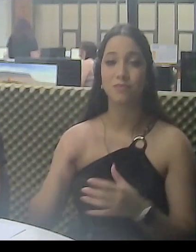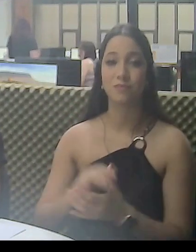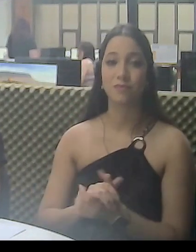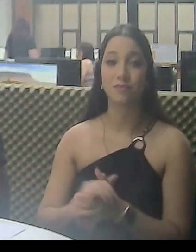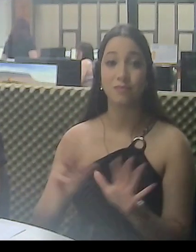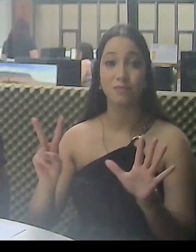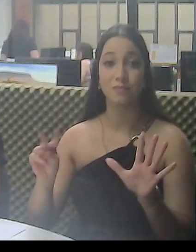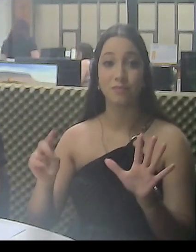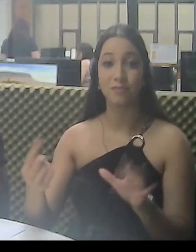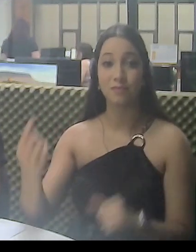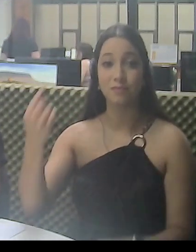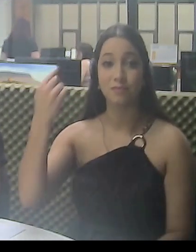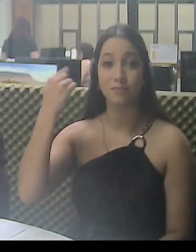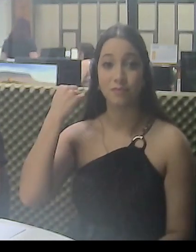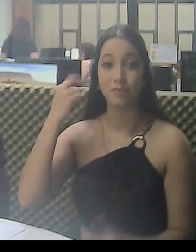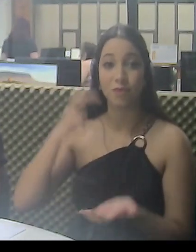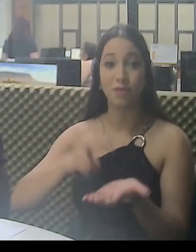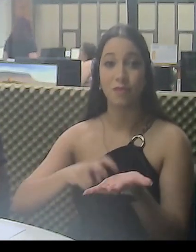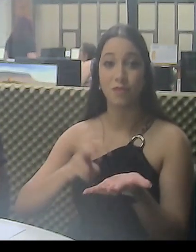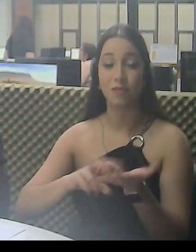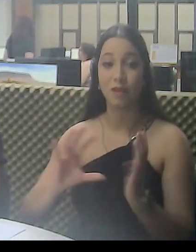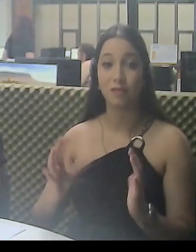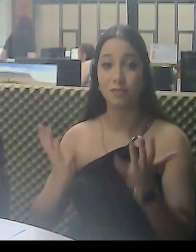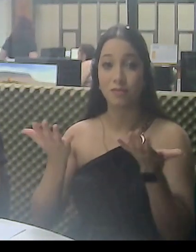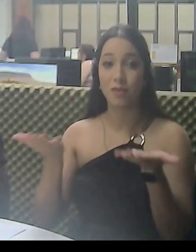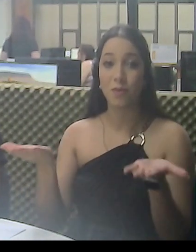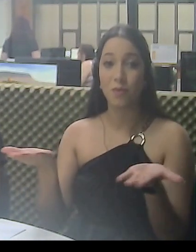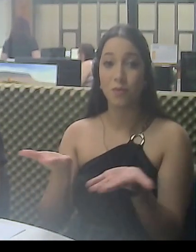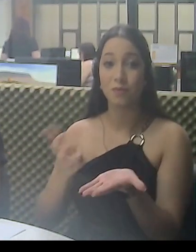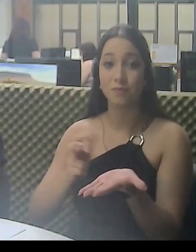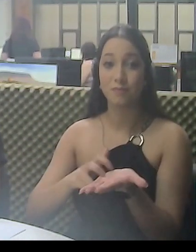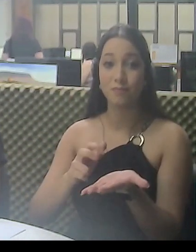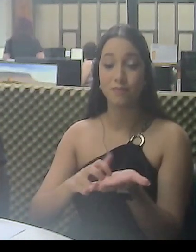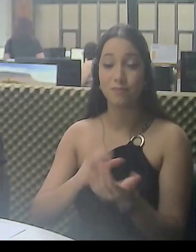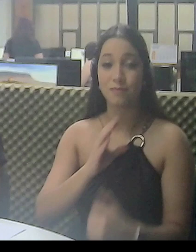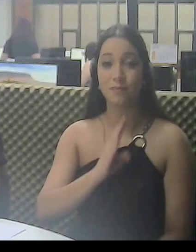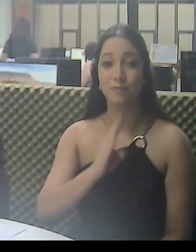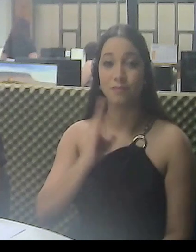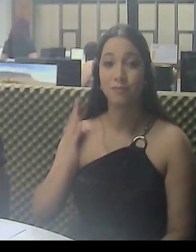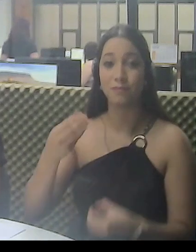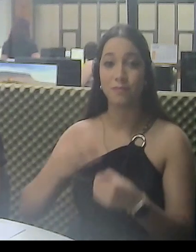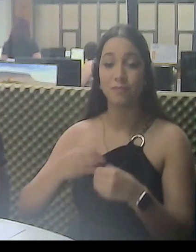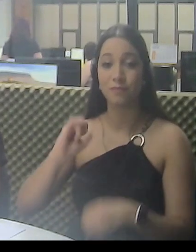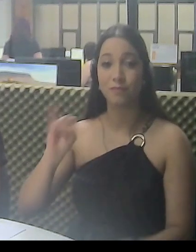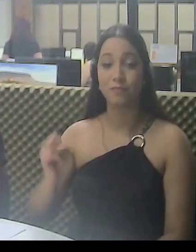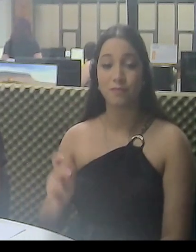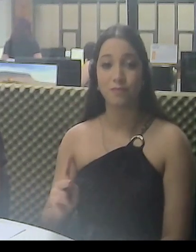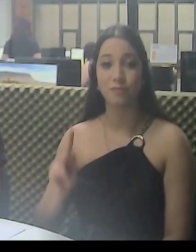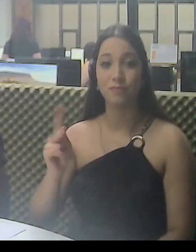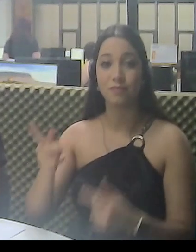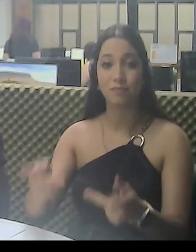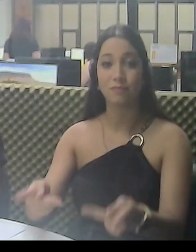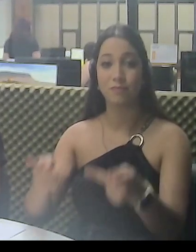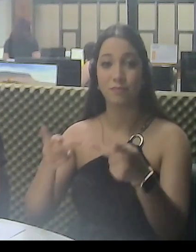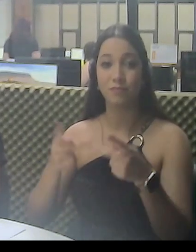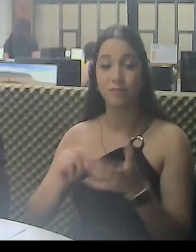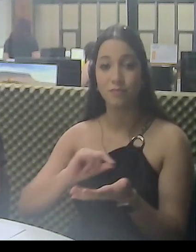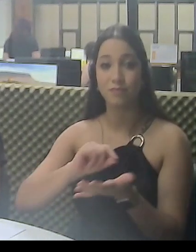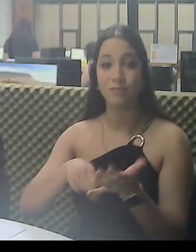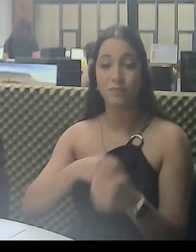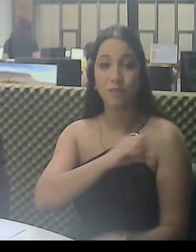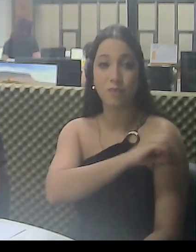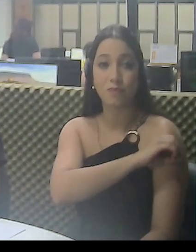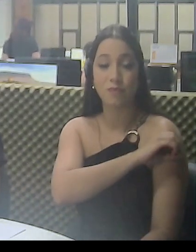último fim de semana, teve matinê. Hoje, pela manhã, a Biblioteca Municipal Juscelino Kubitschek recebeu os inscritos na oficina